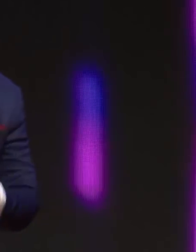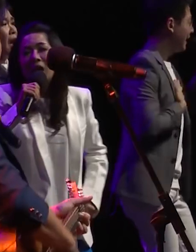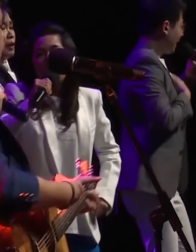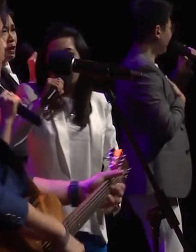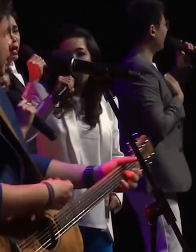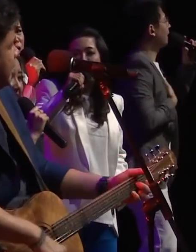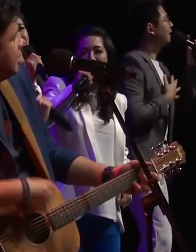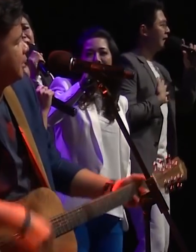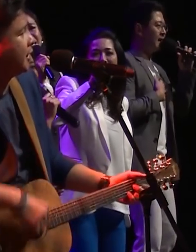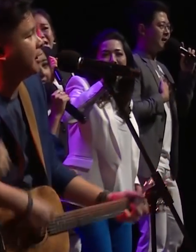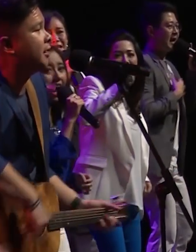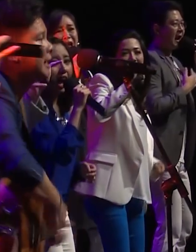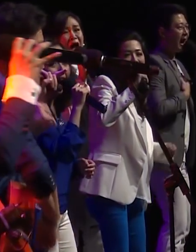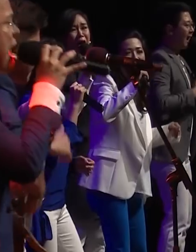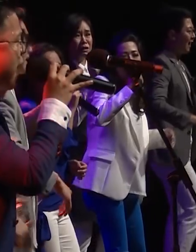adalah